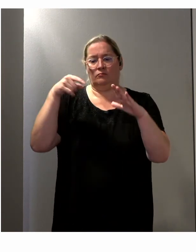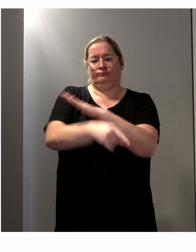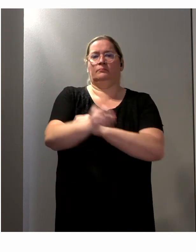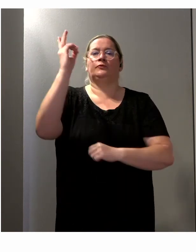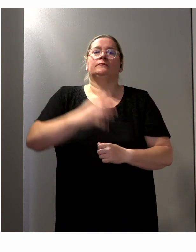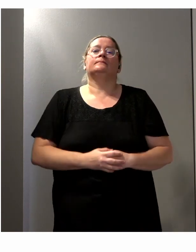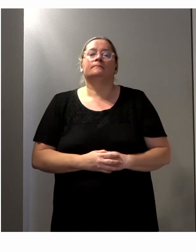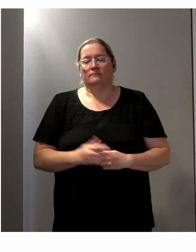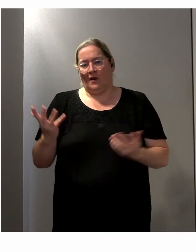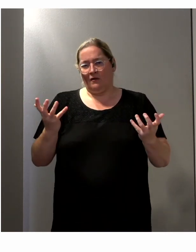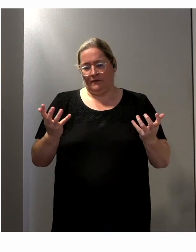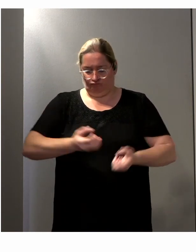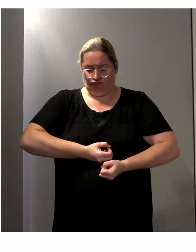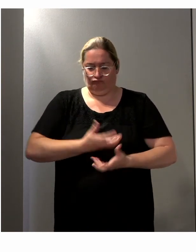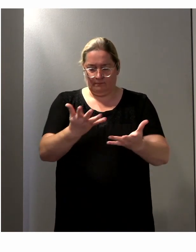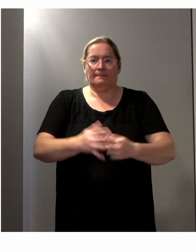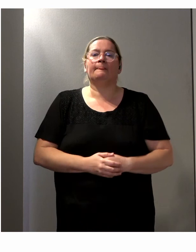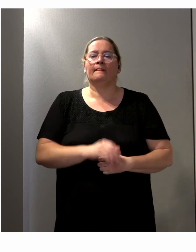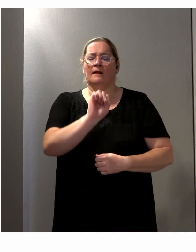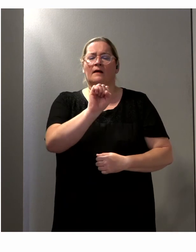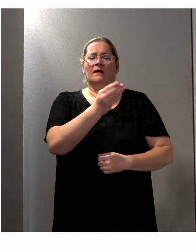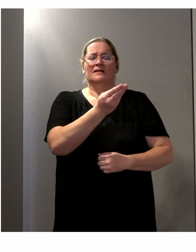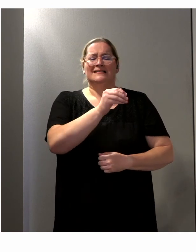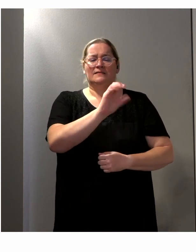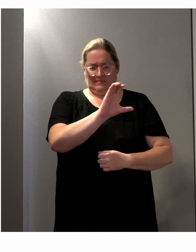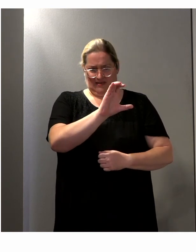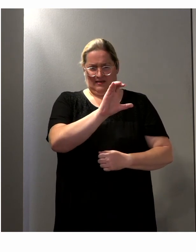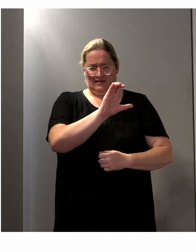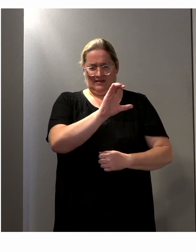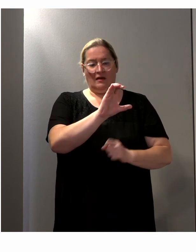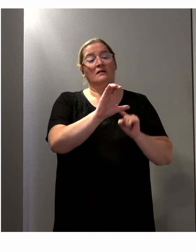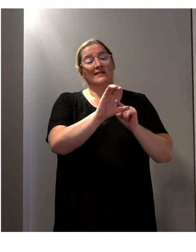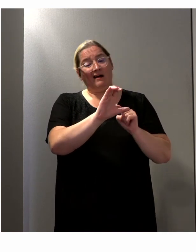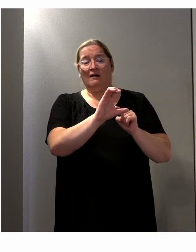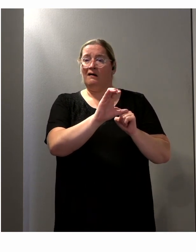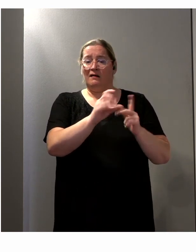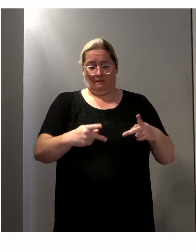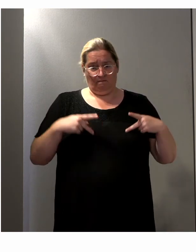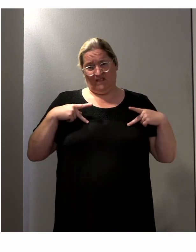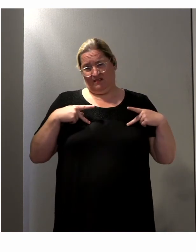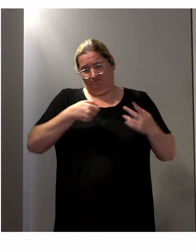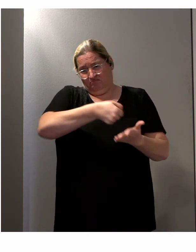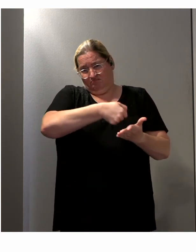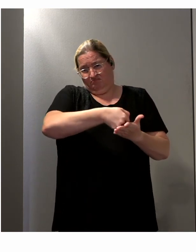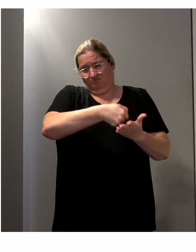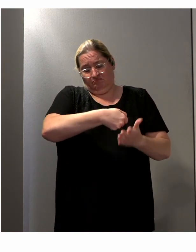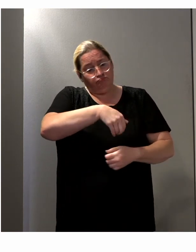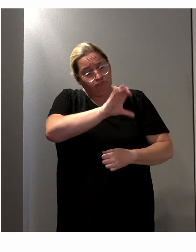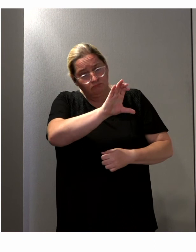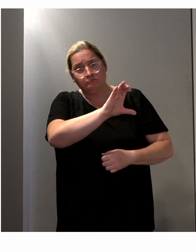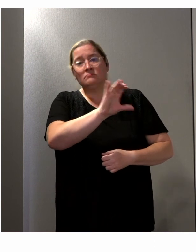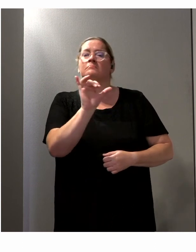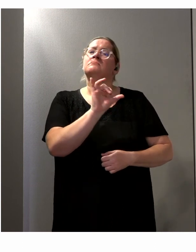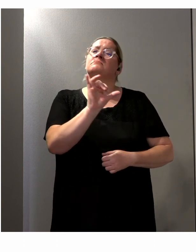simplement dire que si l'on considère que le SMIC est le minimum décent pour vivre, conçu par l'État